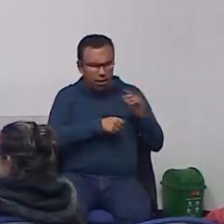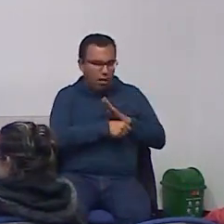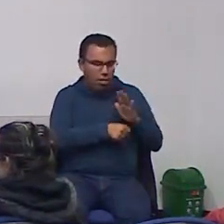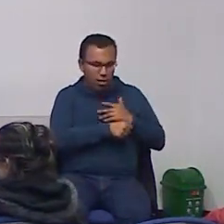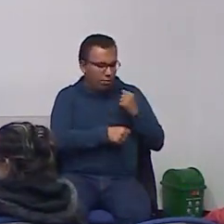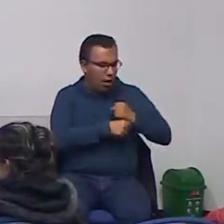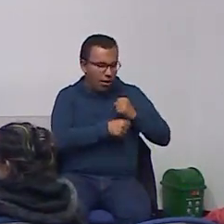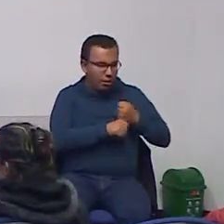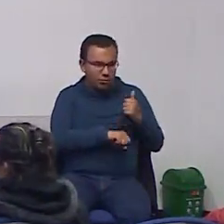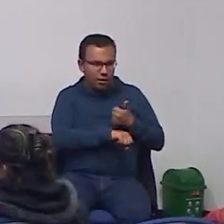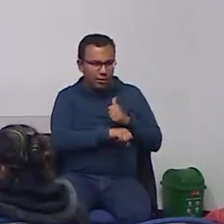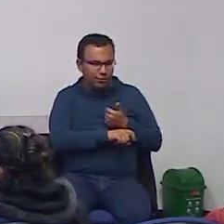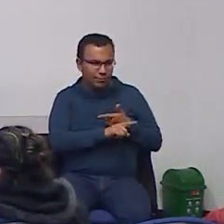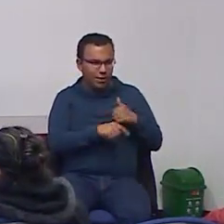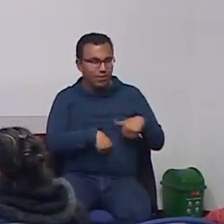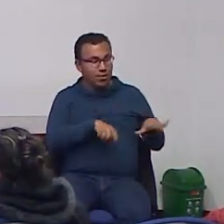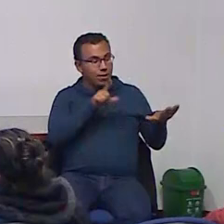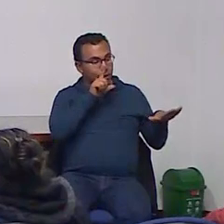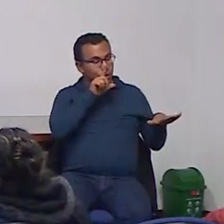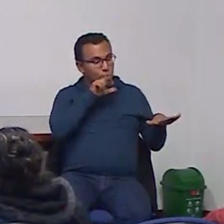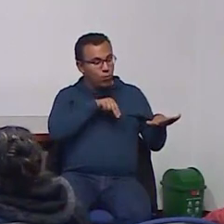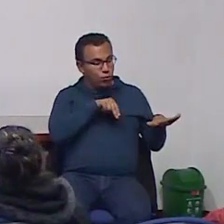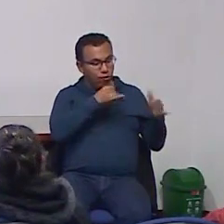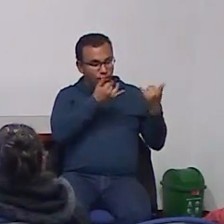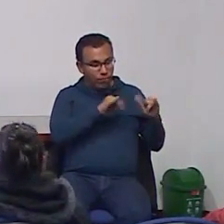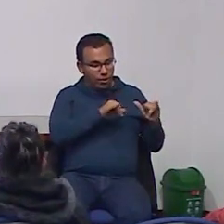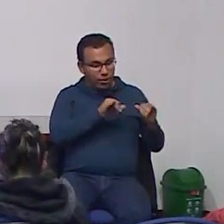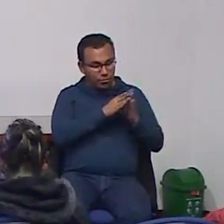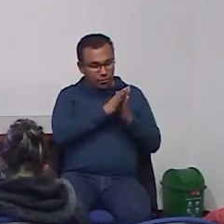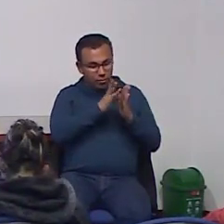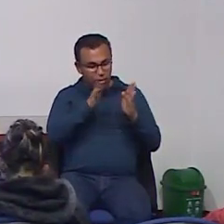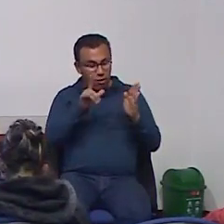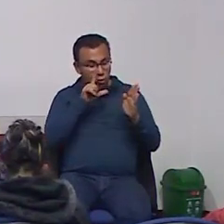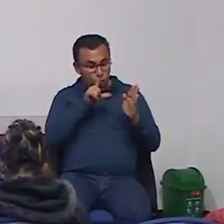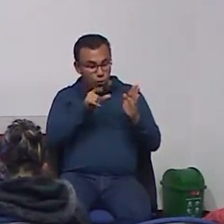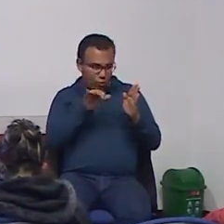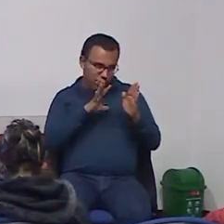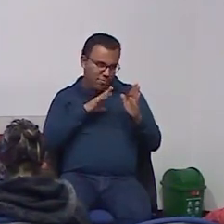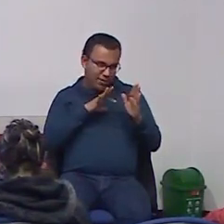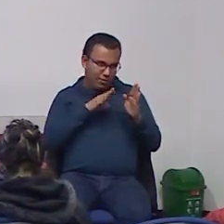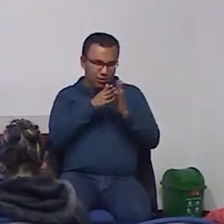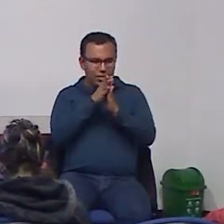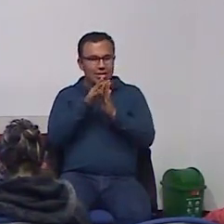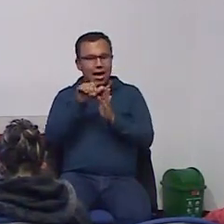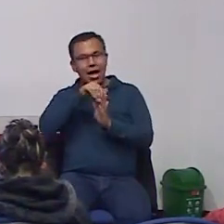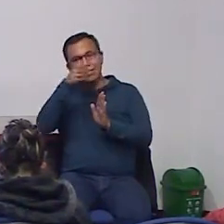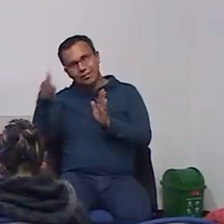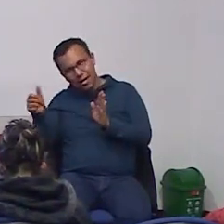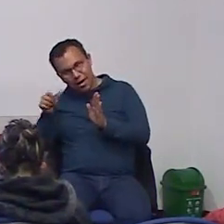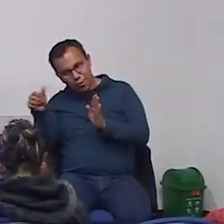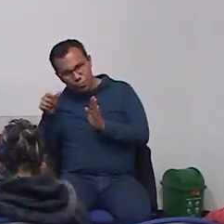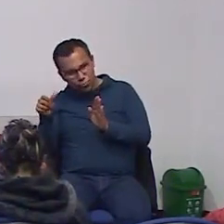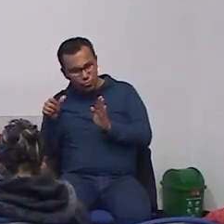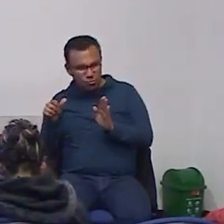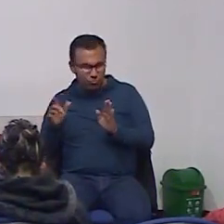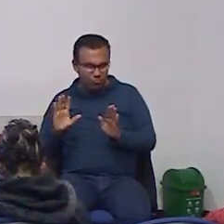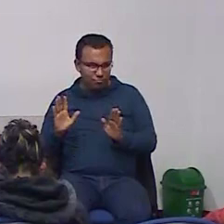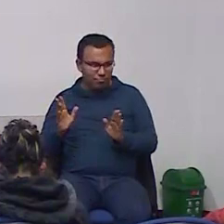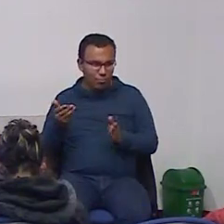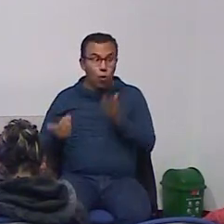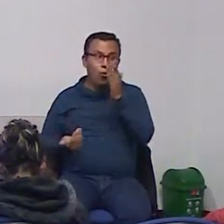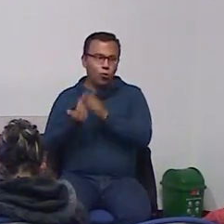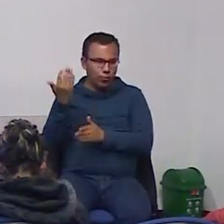cerramos en junio semestre y arrancamos en agosto otra vez sí tú ibas a comentar algo no no